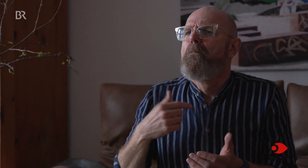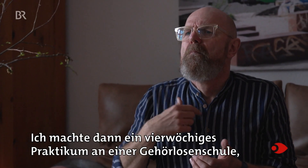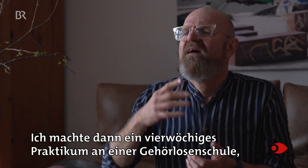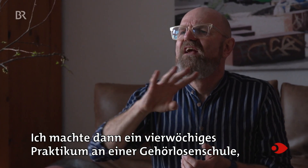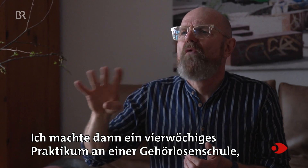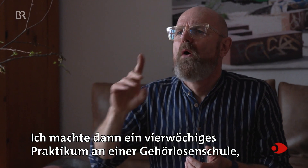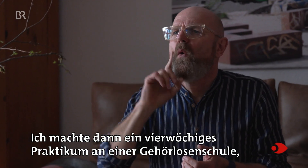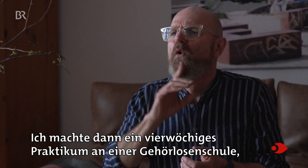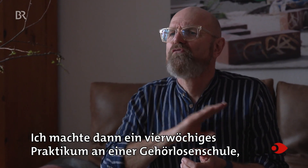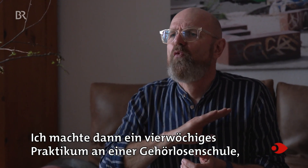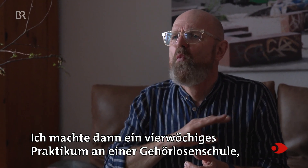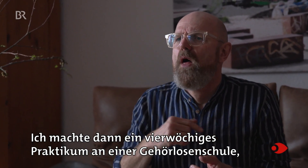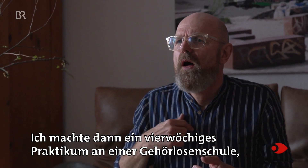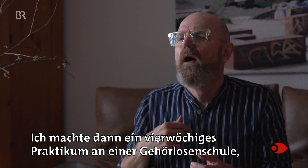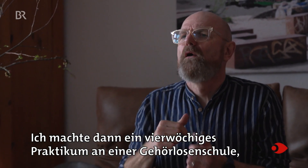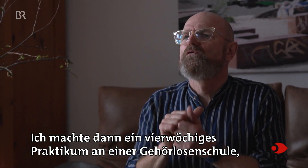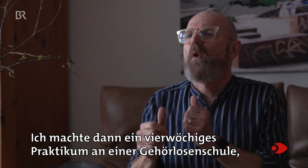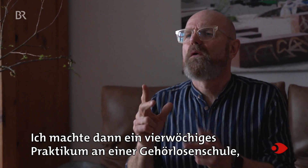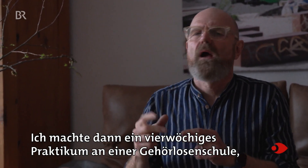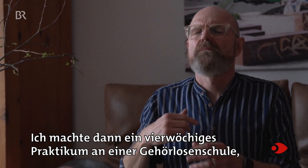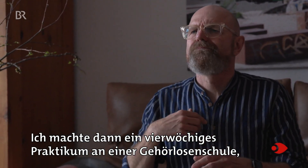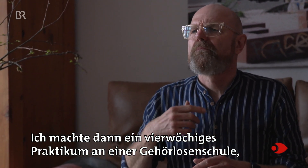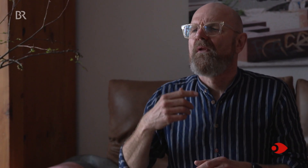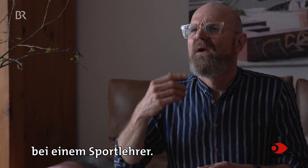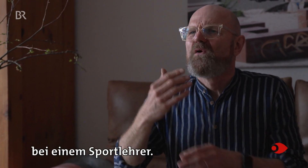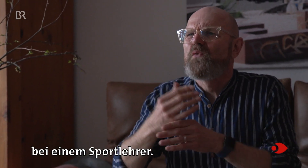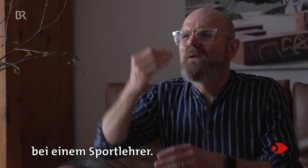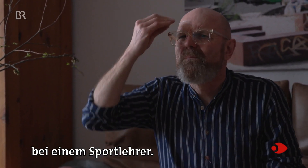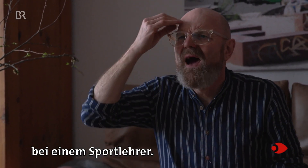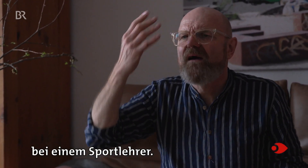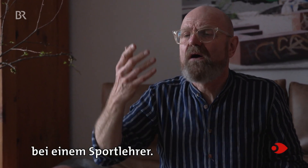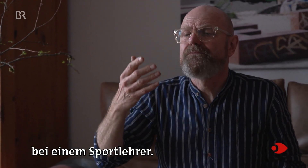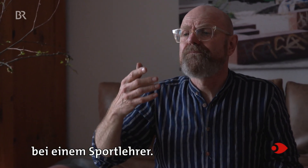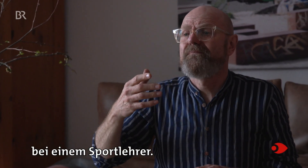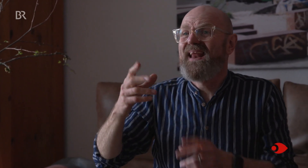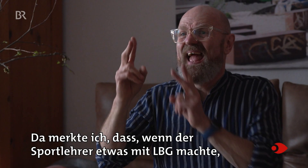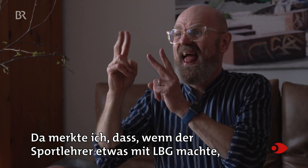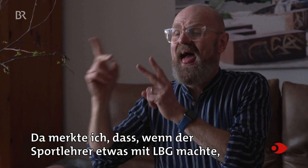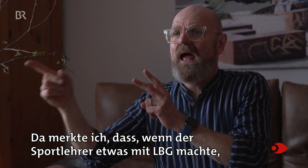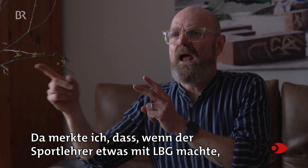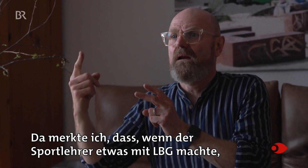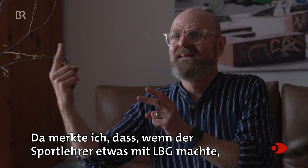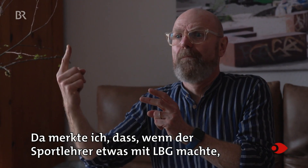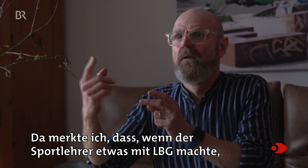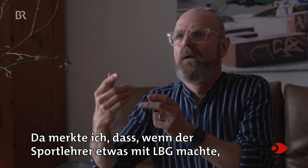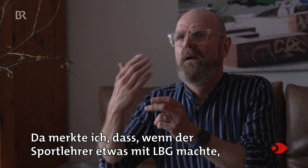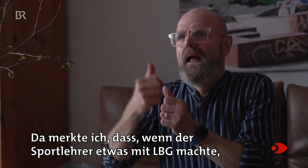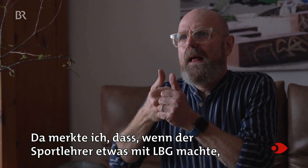Ich machte dann ein 4-wöchiges Praktikum an einer Gehörlosenschule bei einem Sportlehrer. Da merkte ich, dass wenn der Sportlehrer etwas